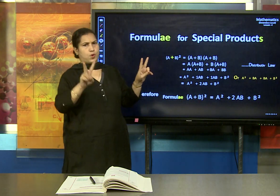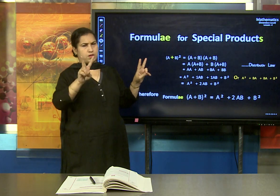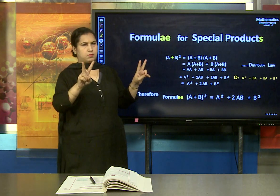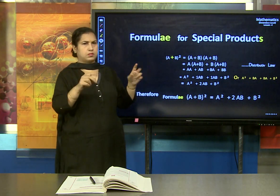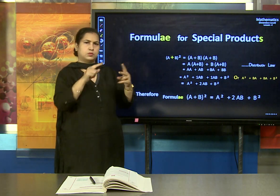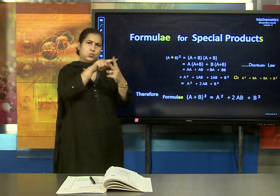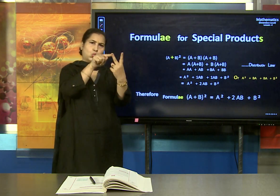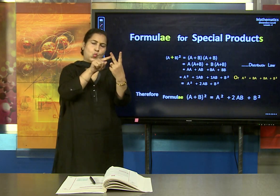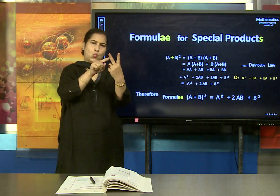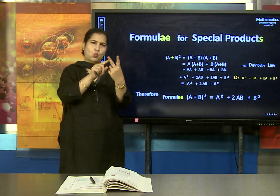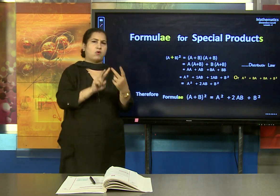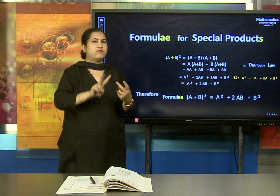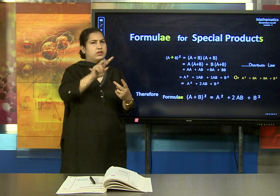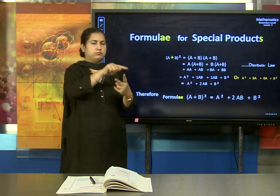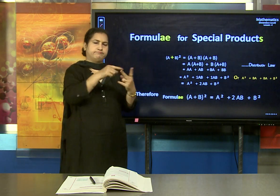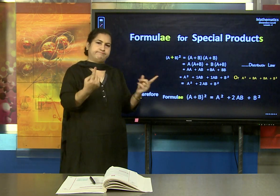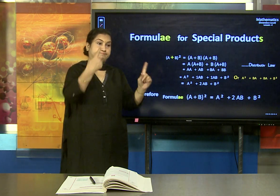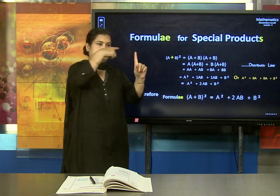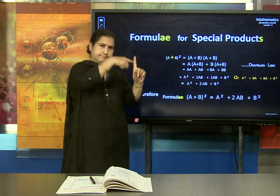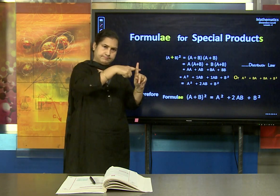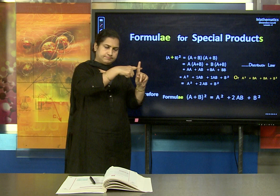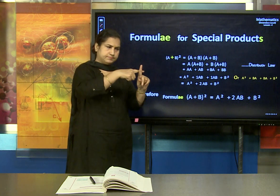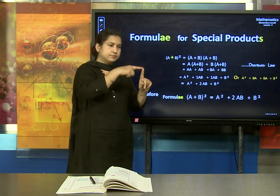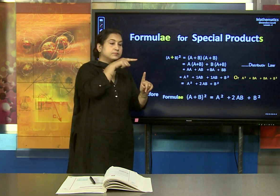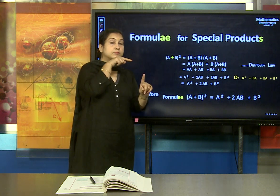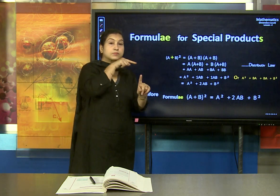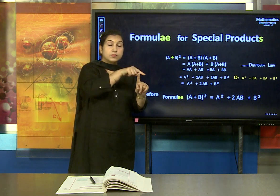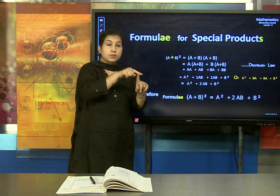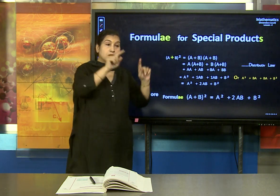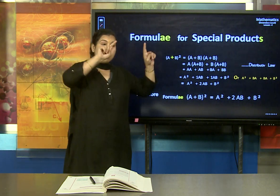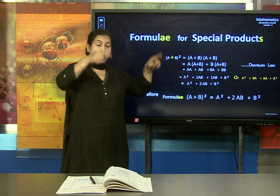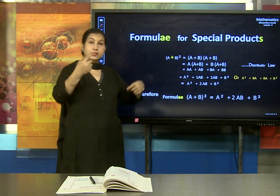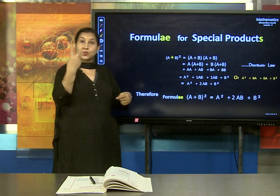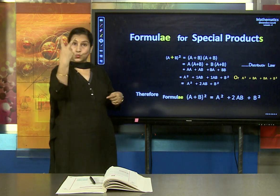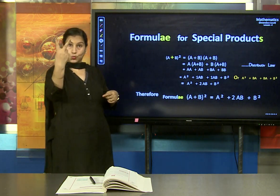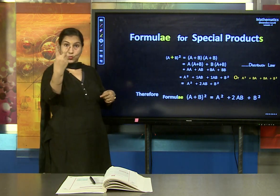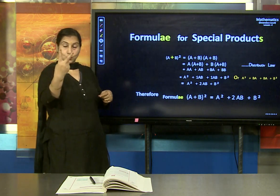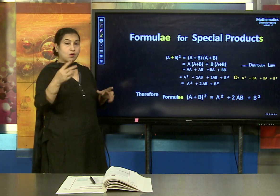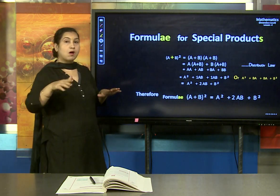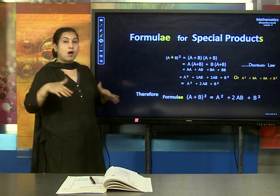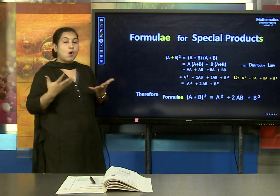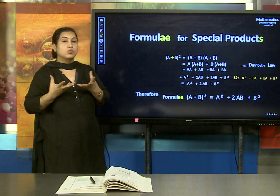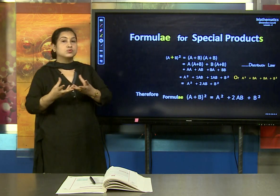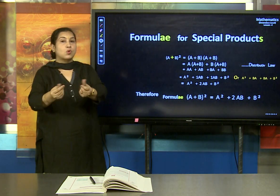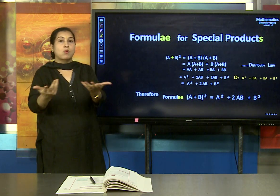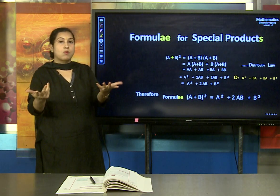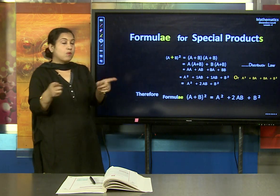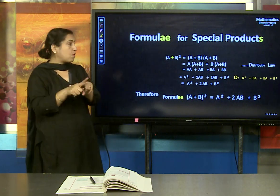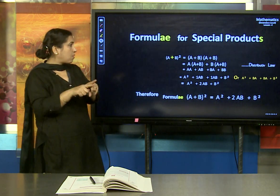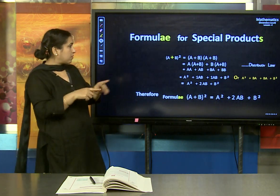जमा कर रहे हैं या गुणा कर रहे हैं और उनमें कोई वेरिएबल भी शामिल है और हमने दो अलग अलग ब्रैकेट्स में उनको